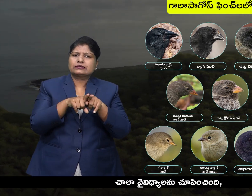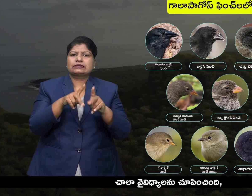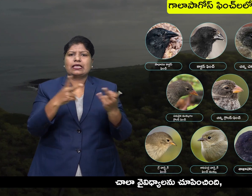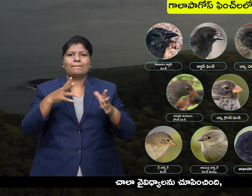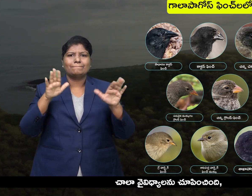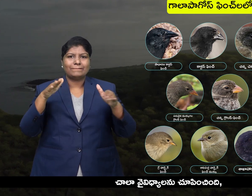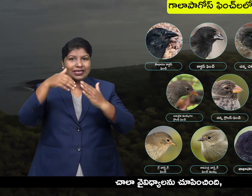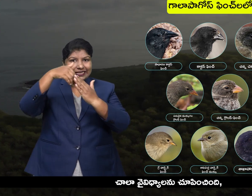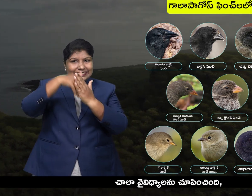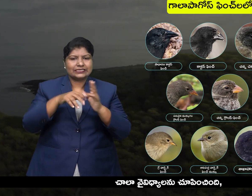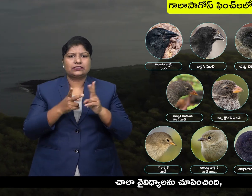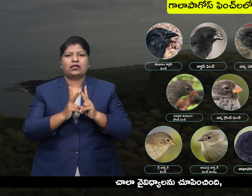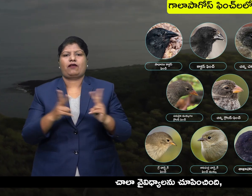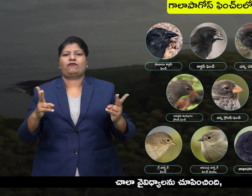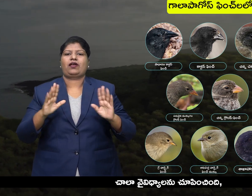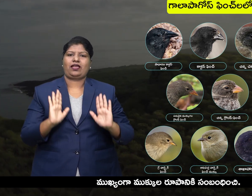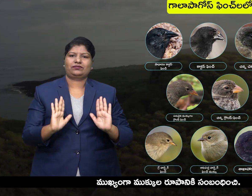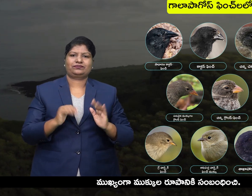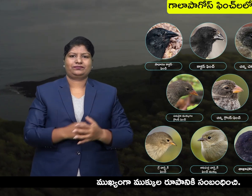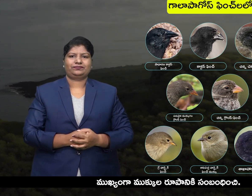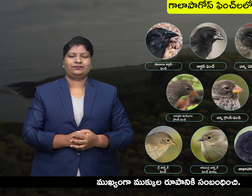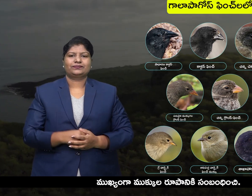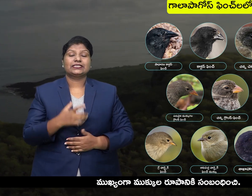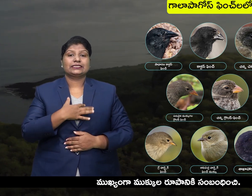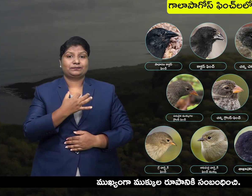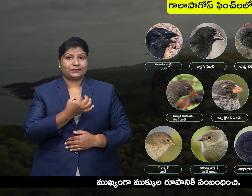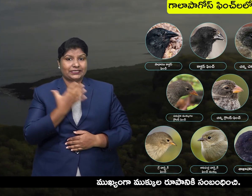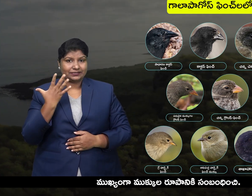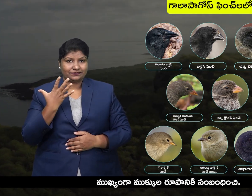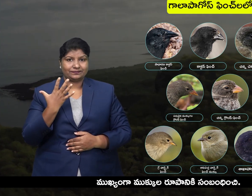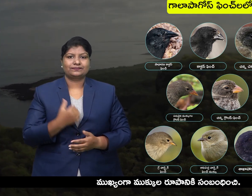ముఖ్యంగా ముక్కుల రూపానికి సంబంధించి.